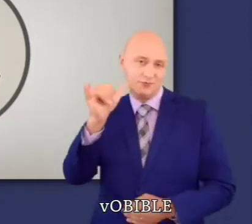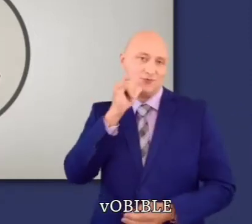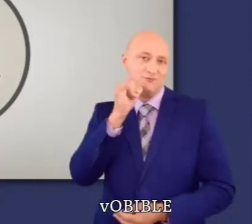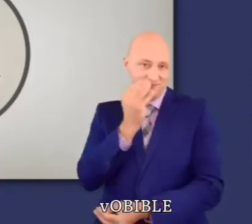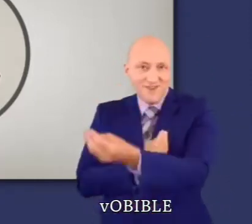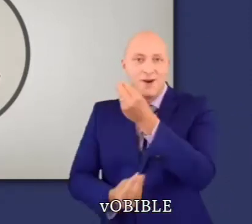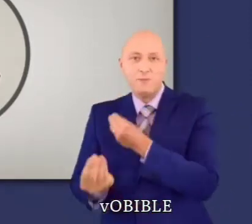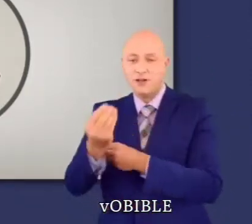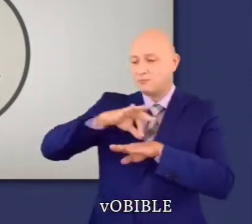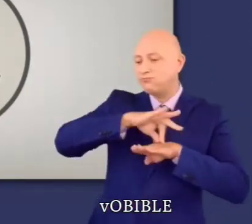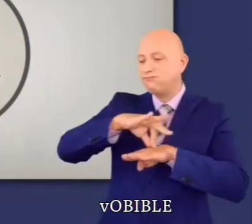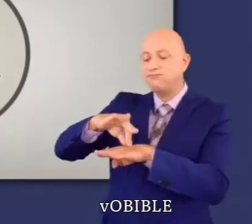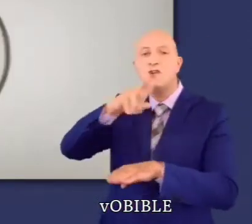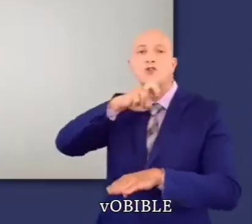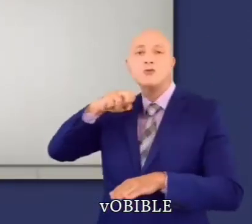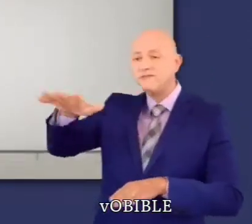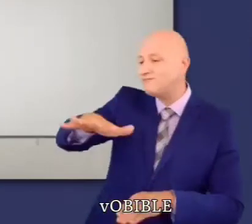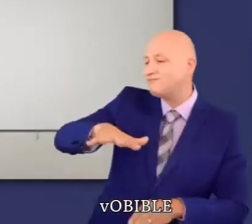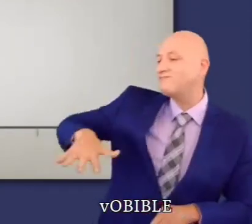Introduction au livre de Josué.